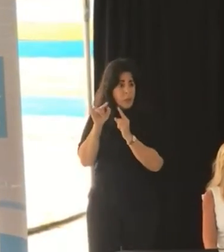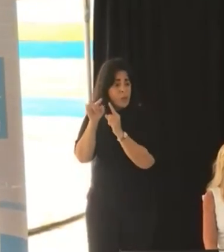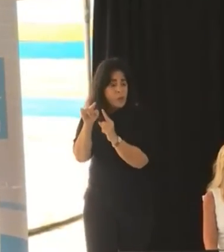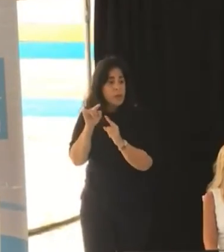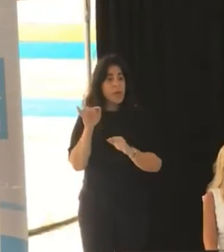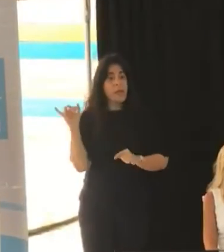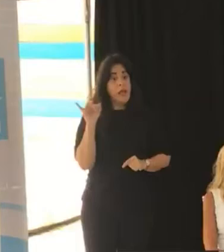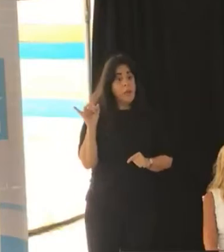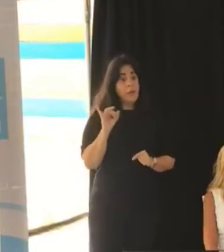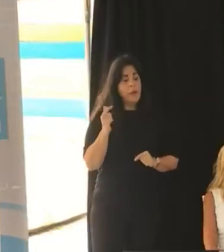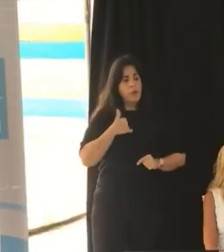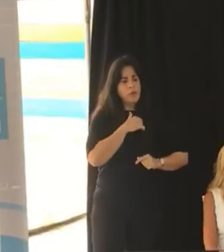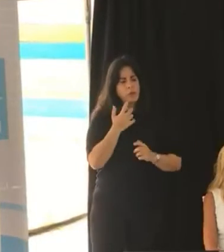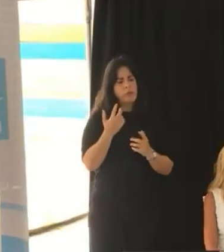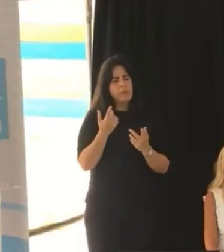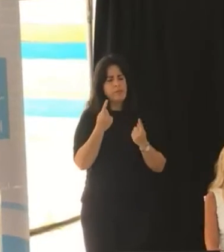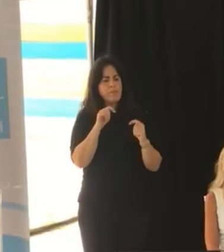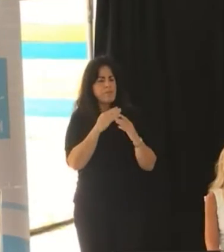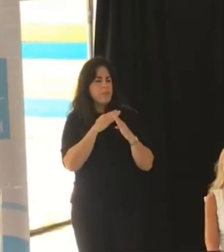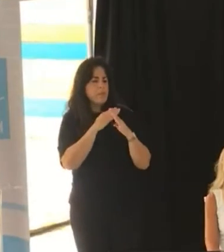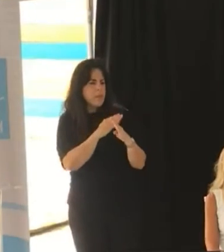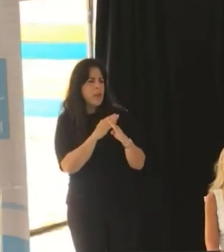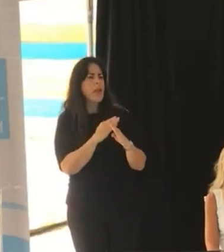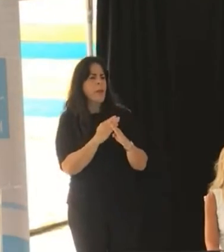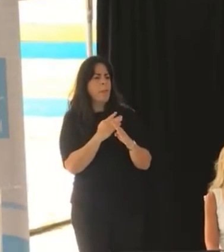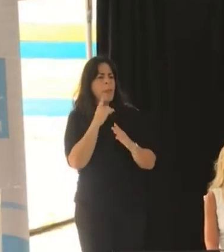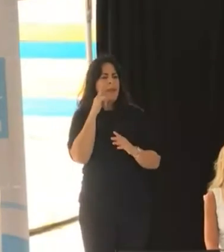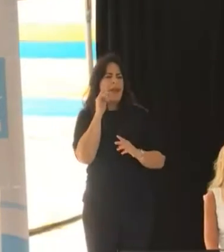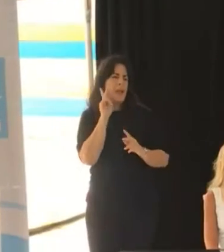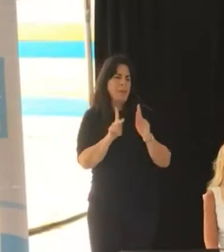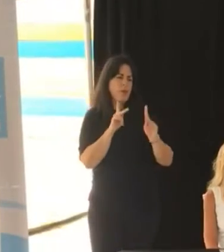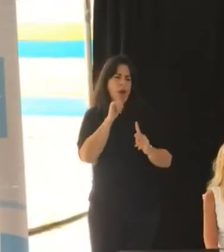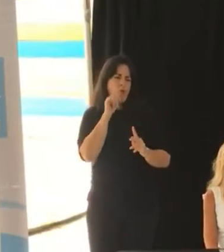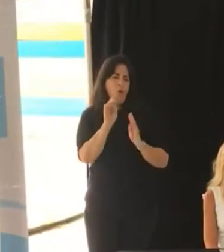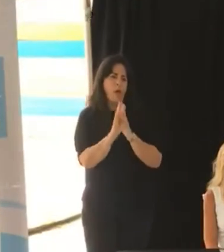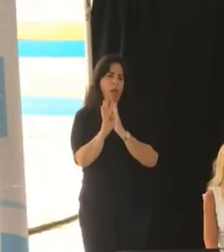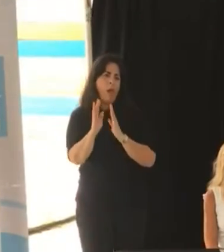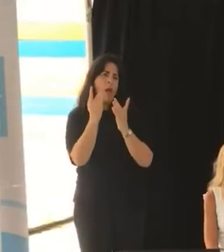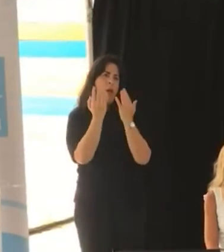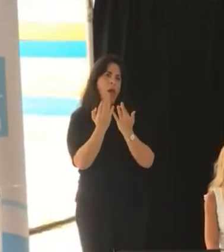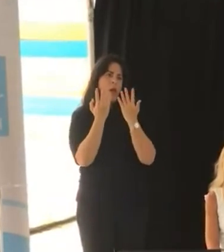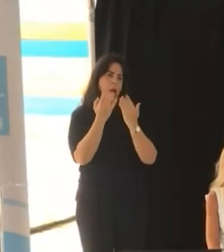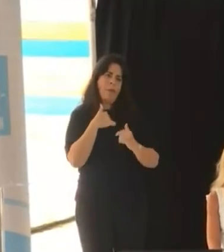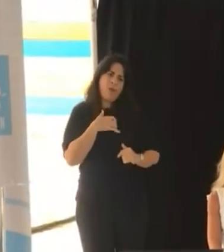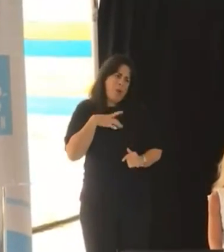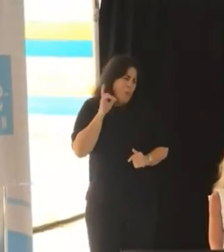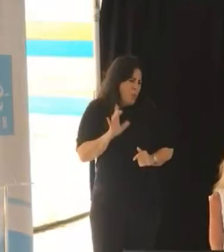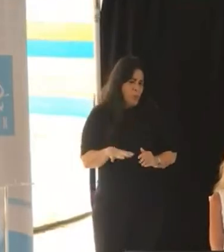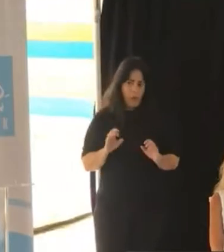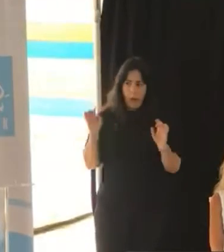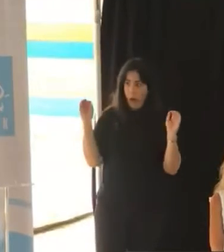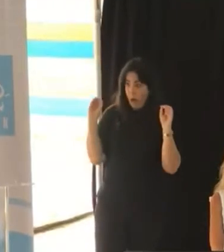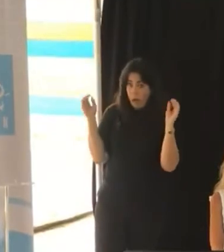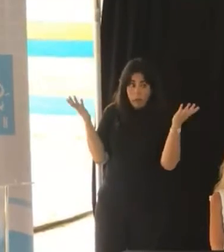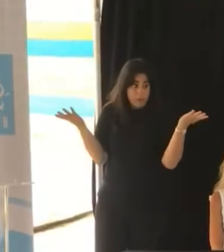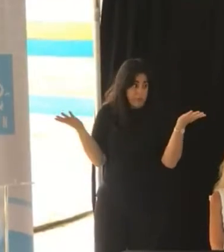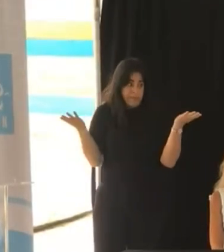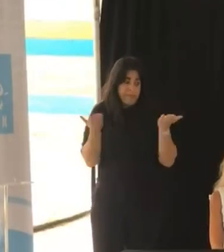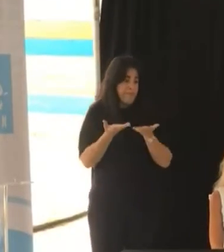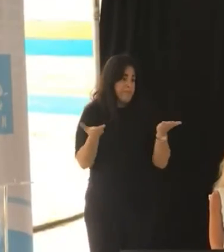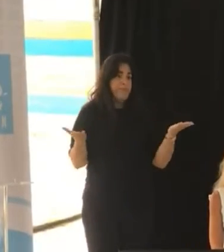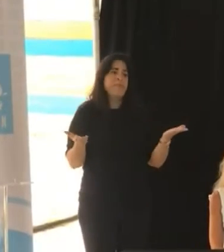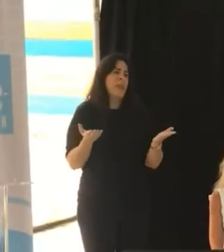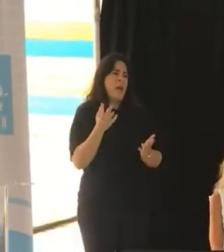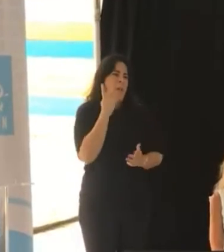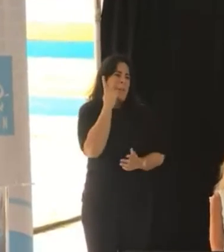hemos evitado que el paciente haga fila. O sea, a mí no me gusta ni a nadie. Yo no creo que sea justo ver a